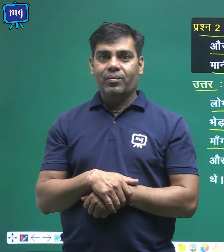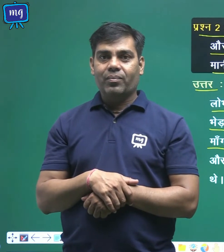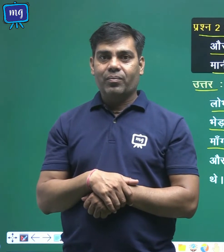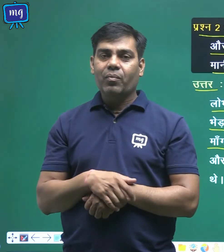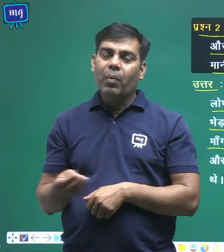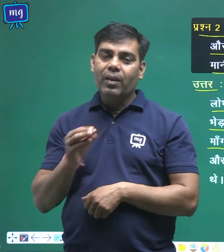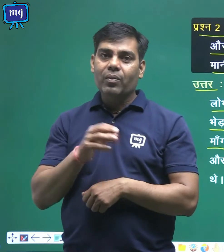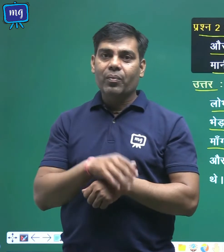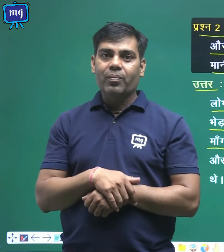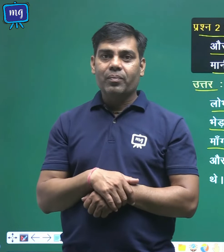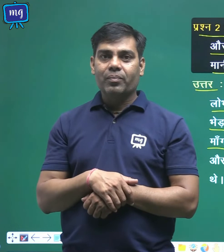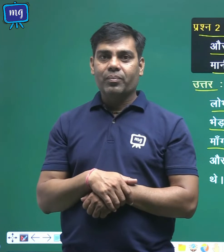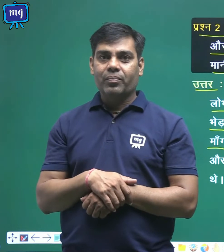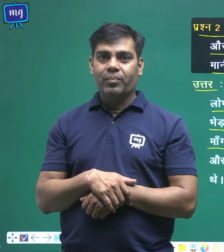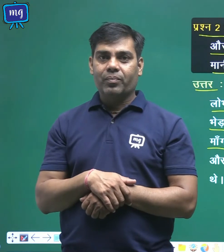परंतु